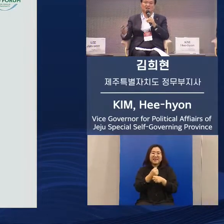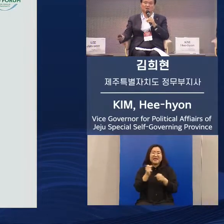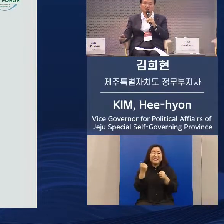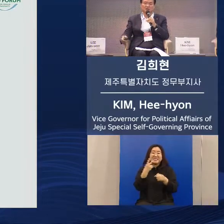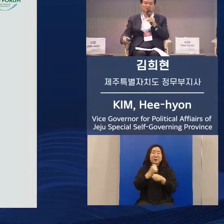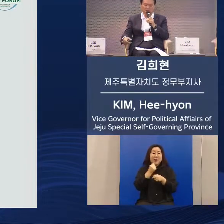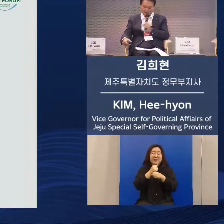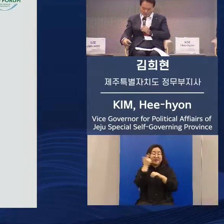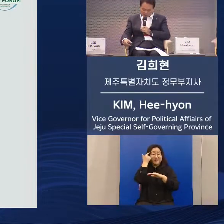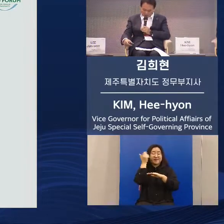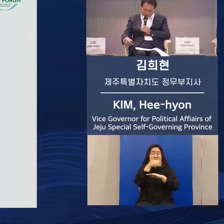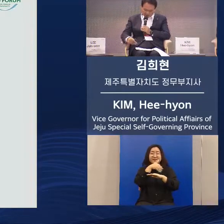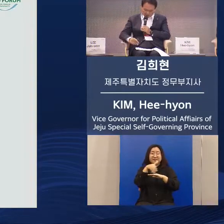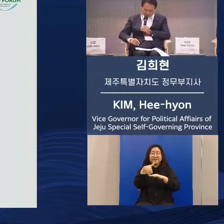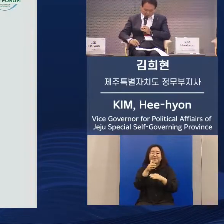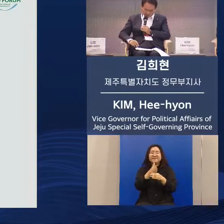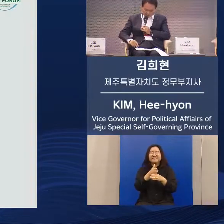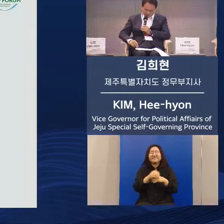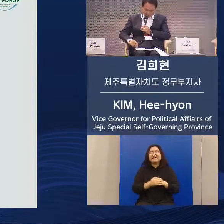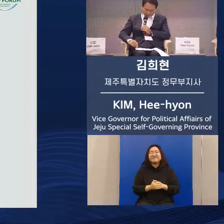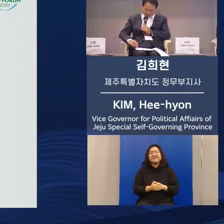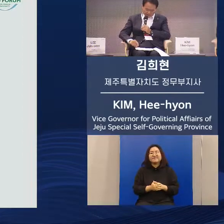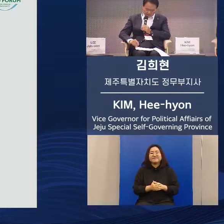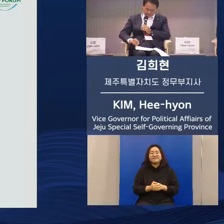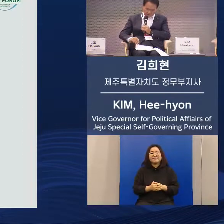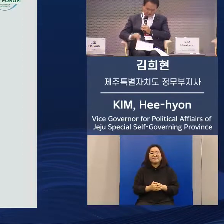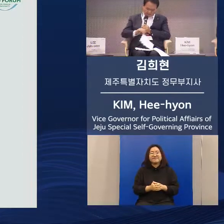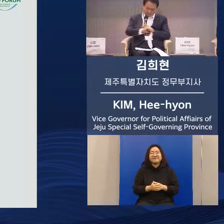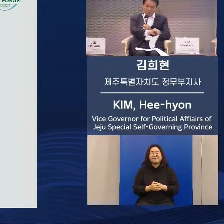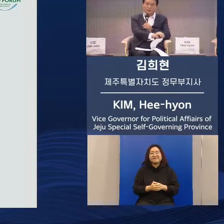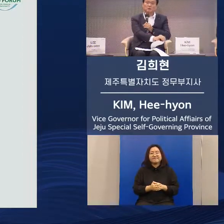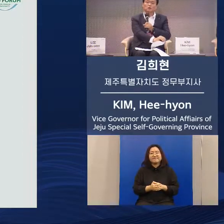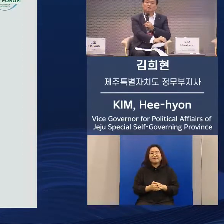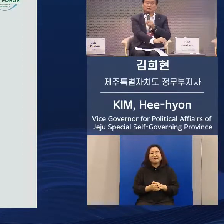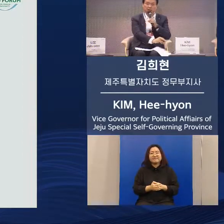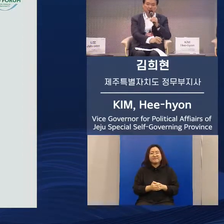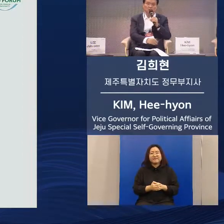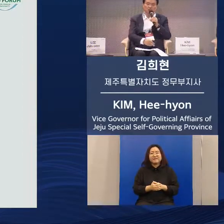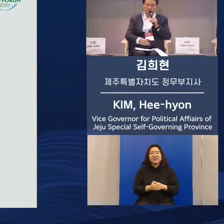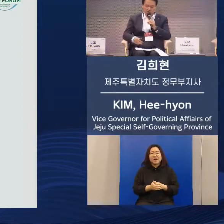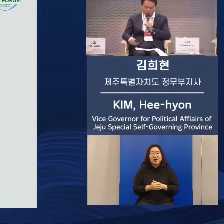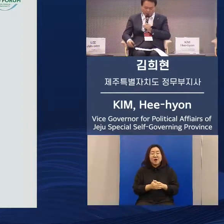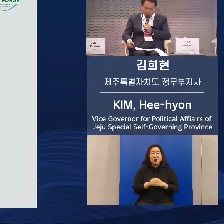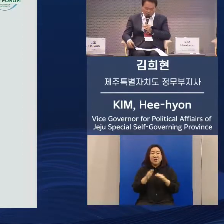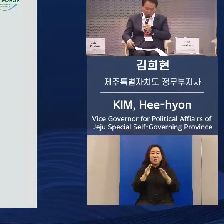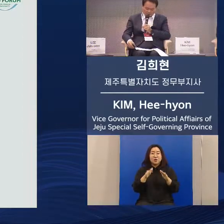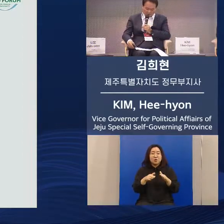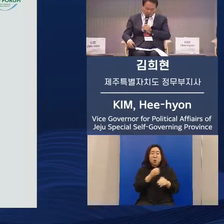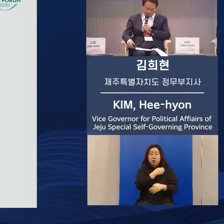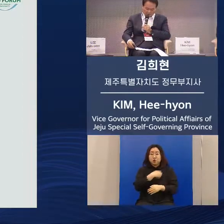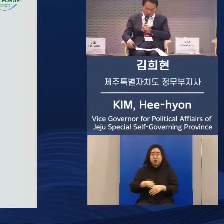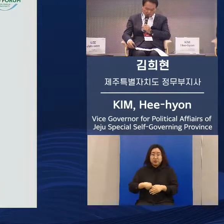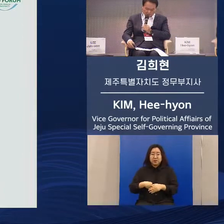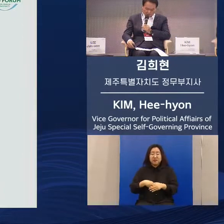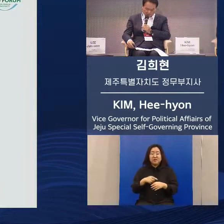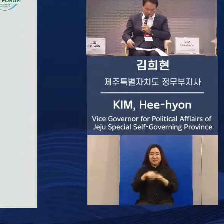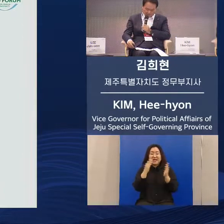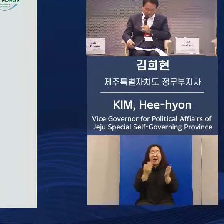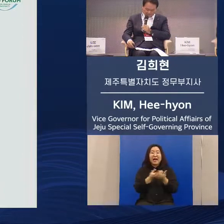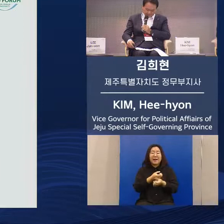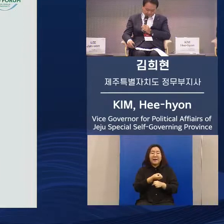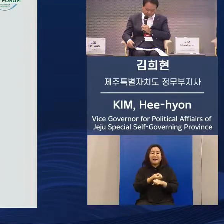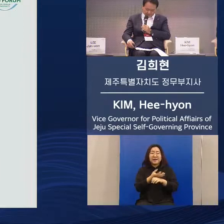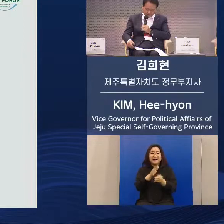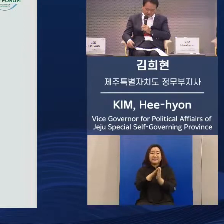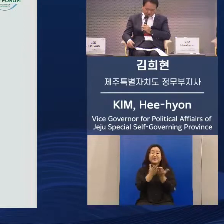다시 제작하려고 이렇게 하고 있는 상황이고요. 도내 공공기관이나 관공서에 지금 다 배포되어 있는 상황이라는 말씀을